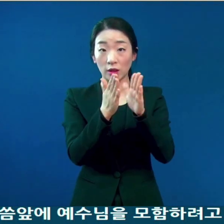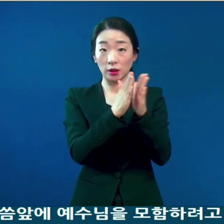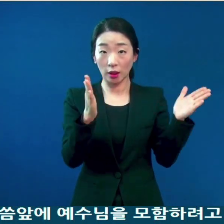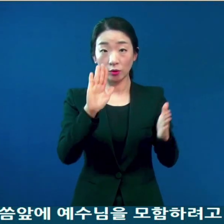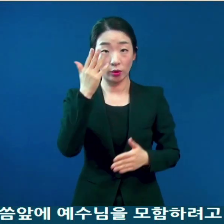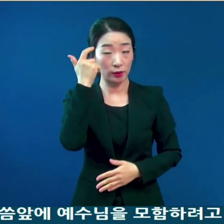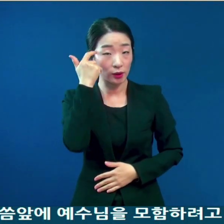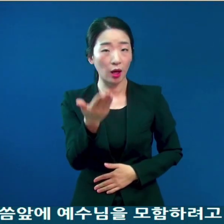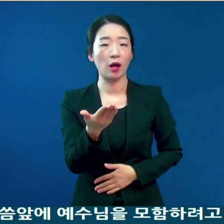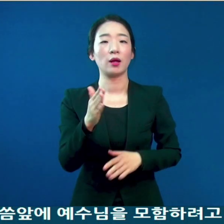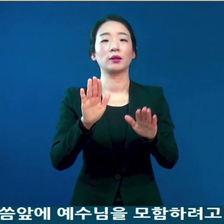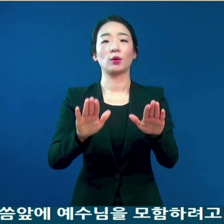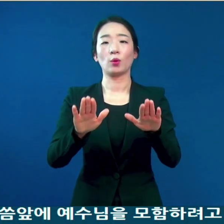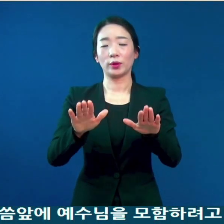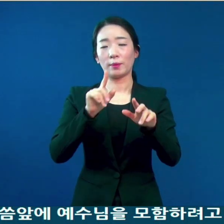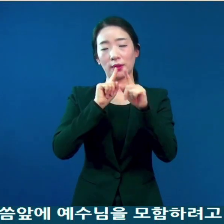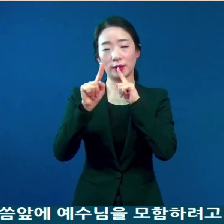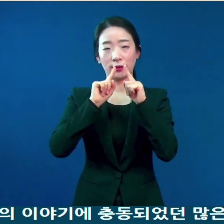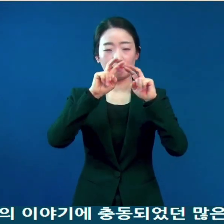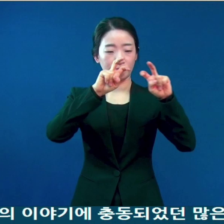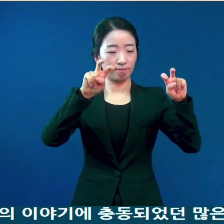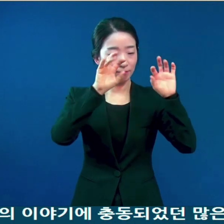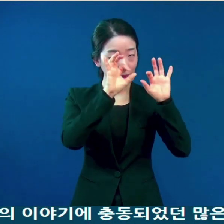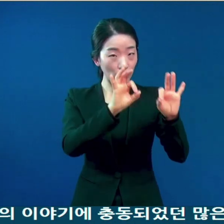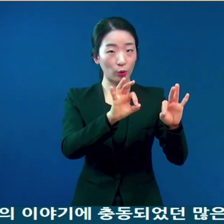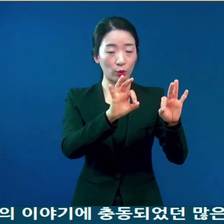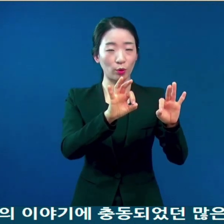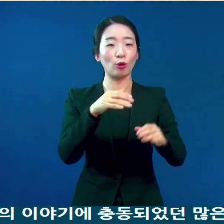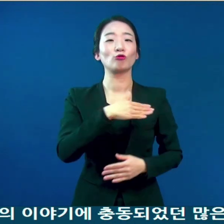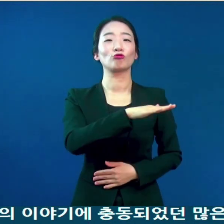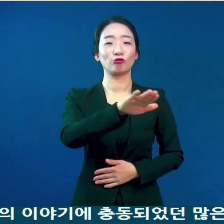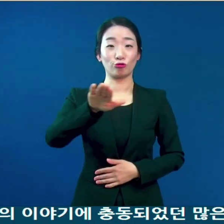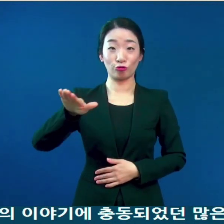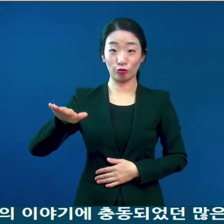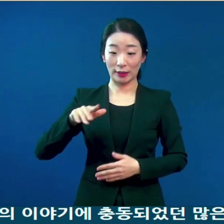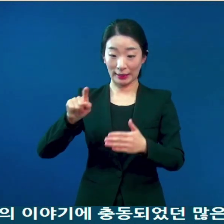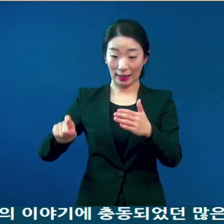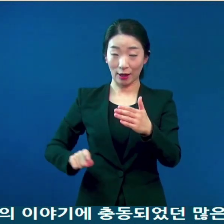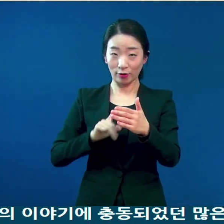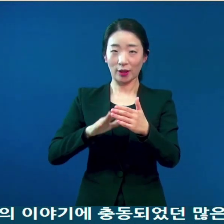살펴봅니다. 그리고 우리 안에도 이런 변화를 기대해 봅니다.